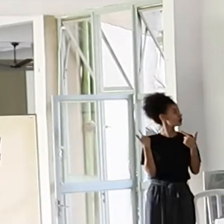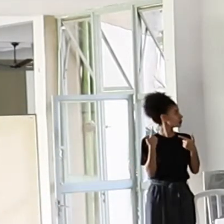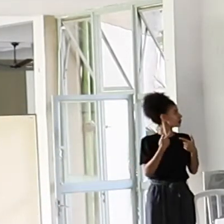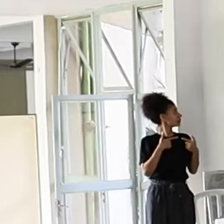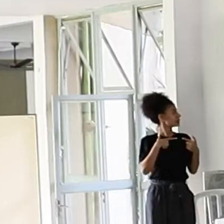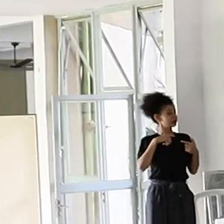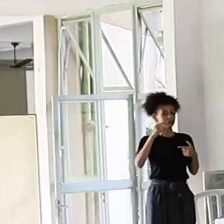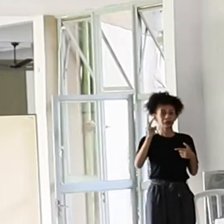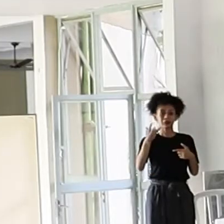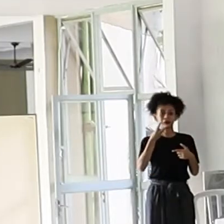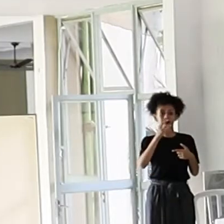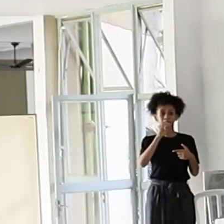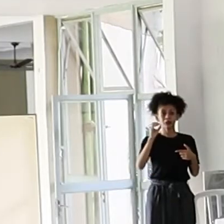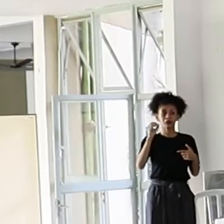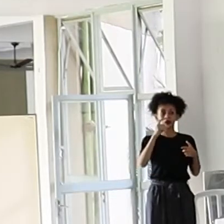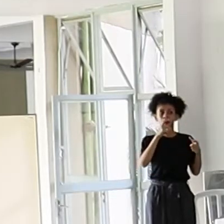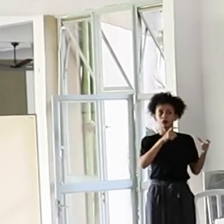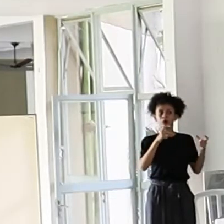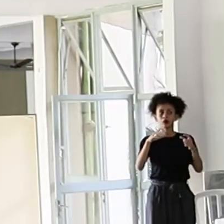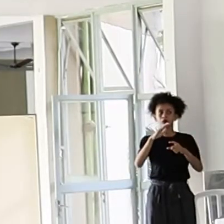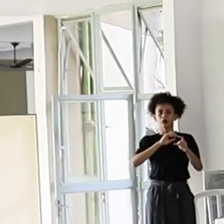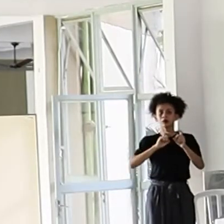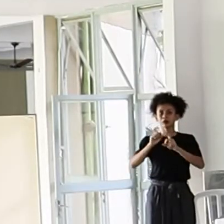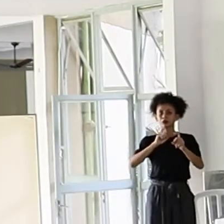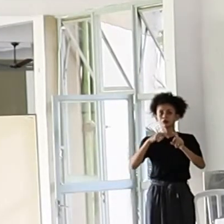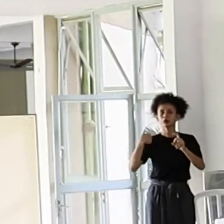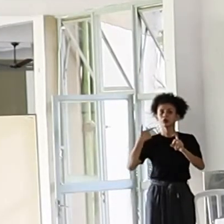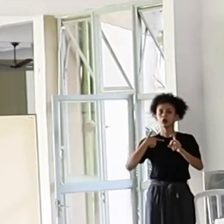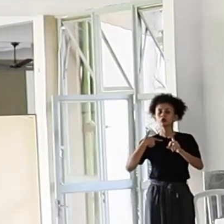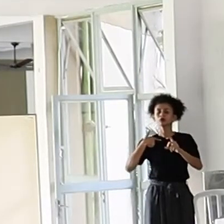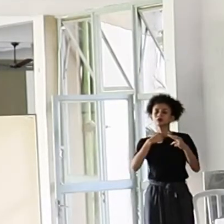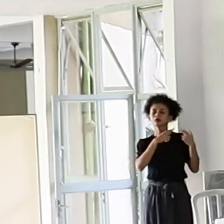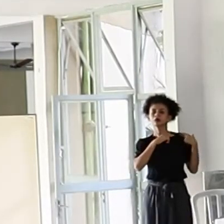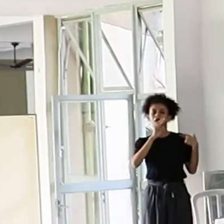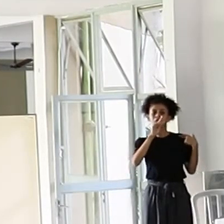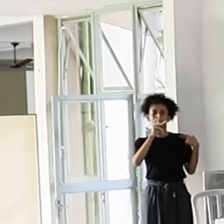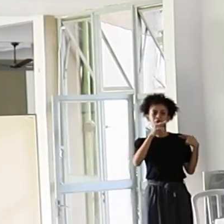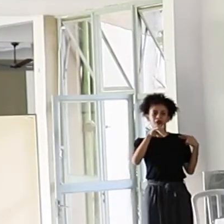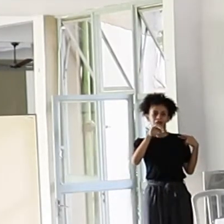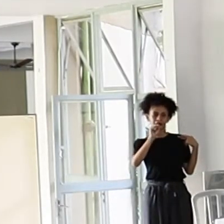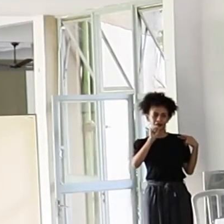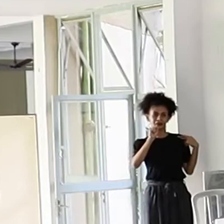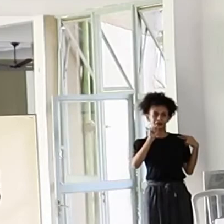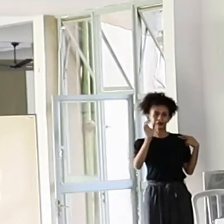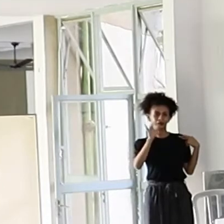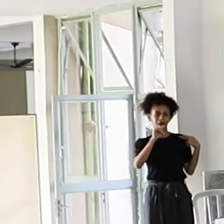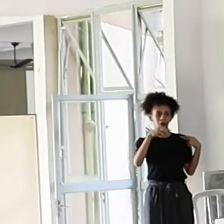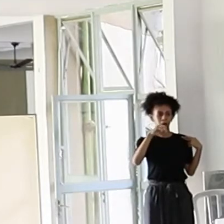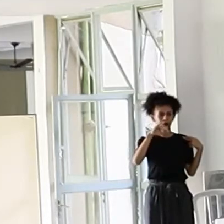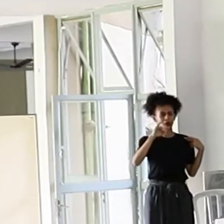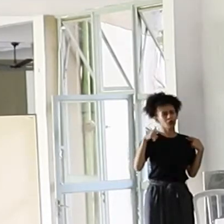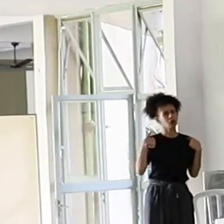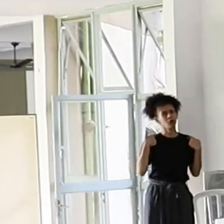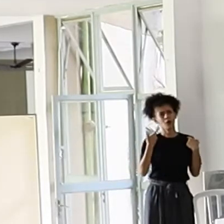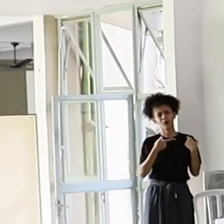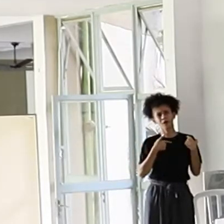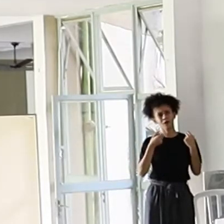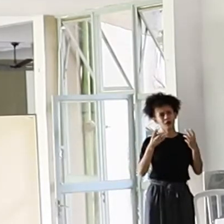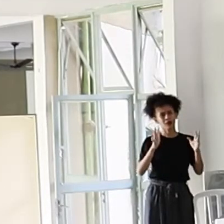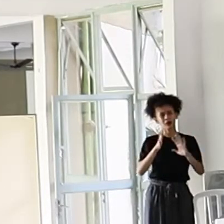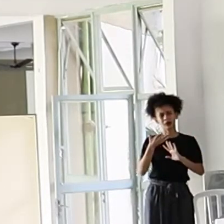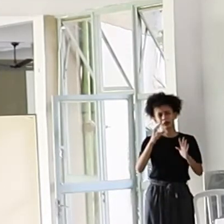nós temos 3500 Imóveis administrados pela Taís Imobiliária atualmente vendemos cerca de